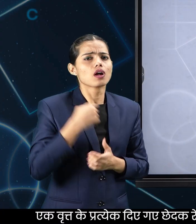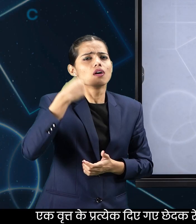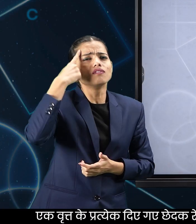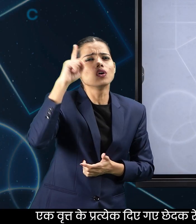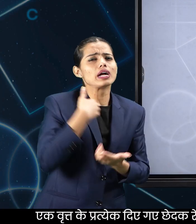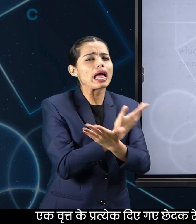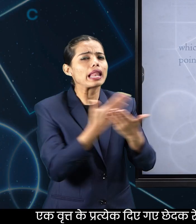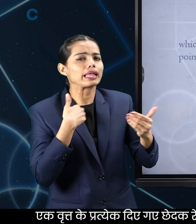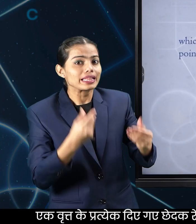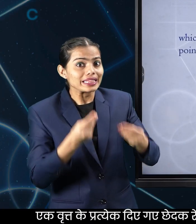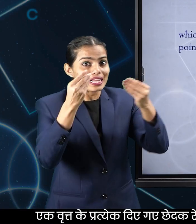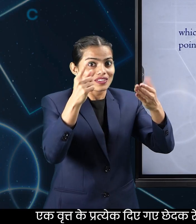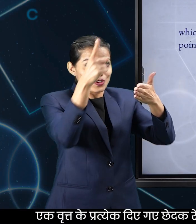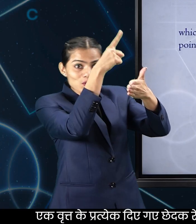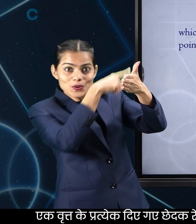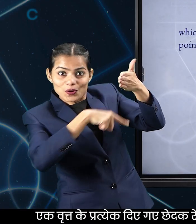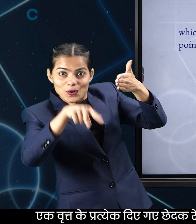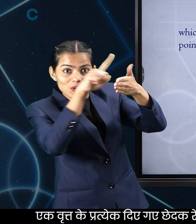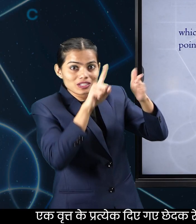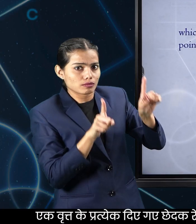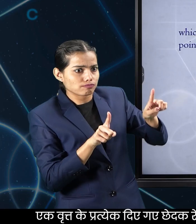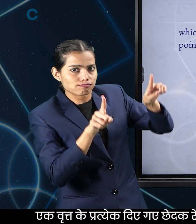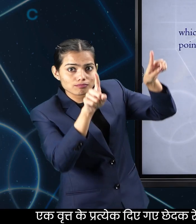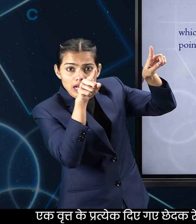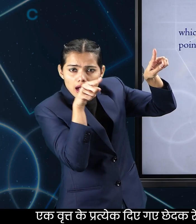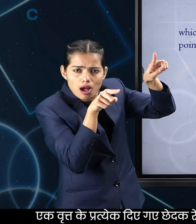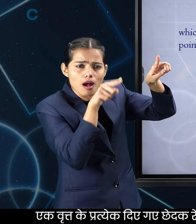एक वृत्त के प्रत्येक दिए गए छेदक रेखा के लिए ठीक दो